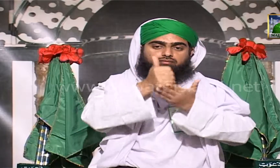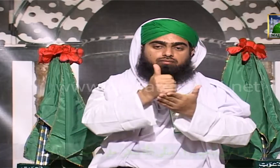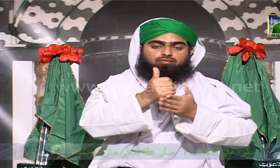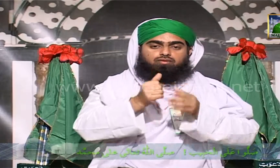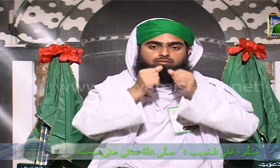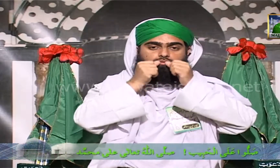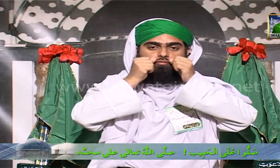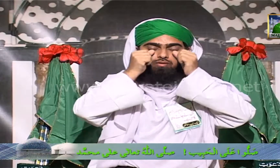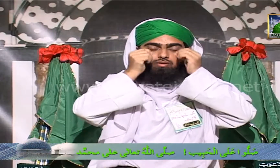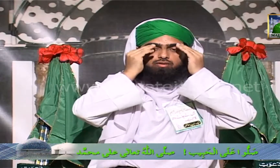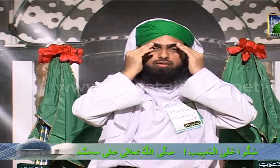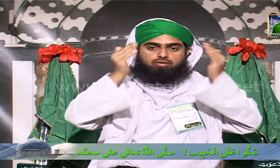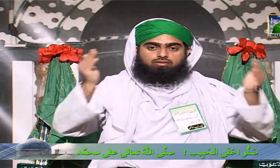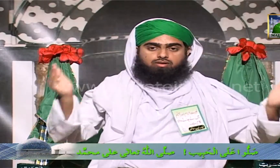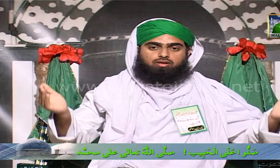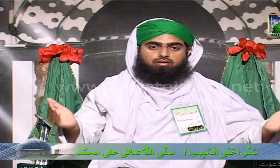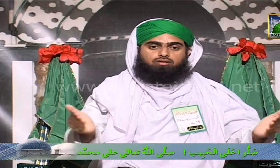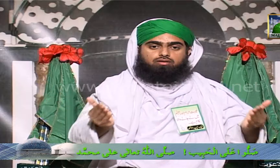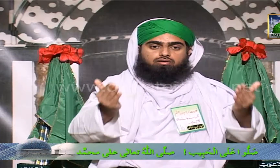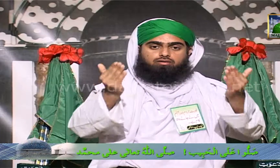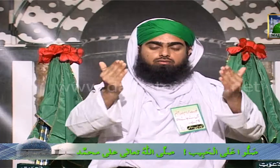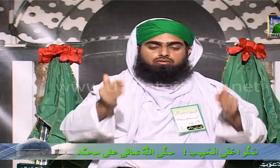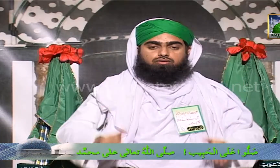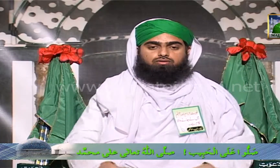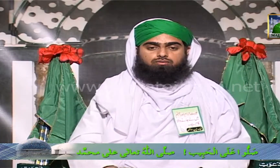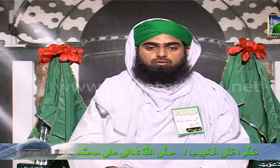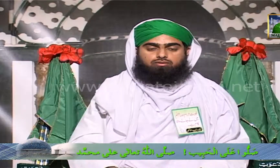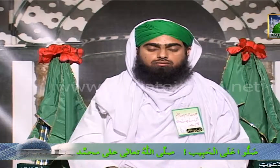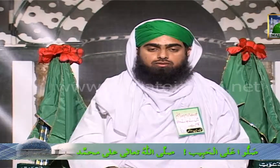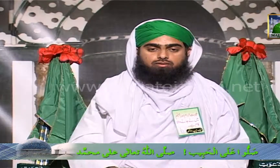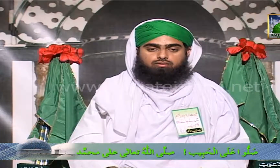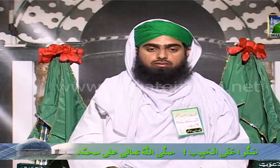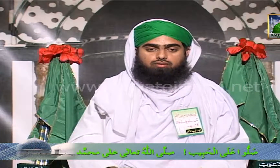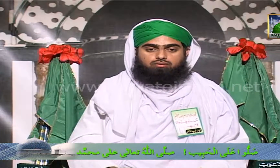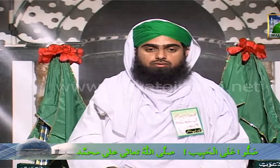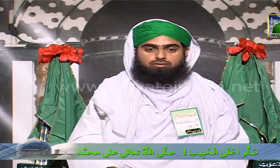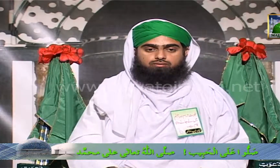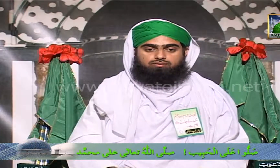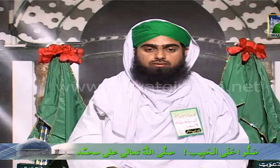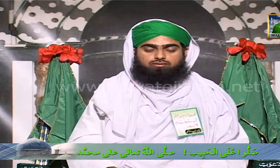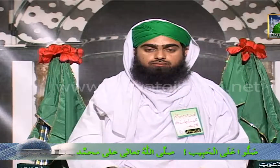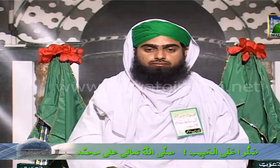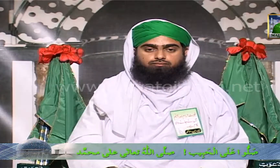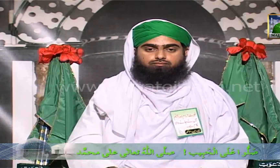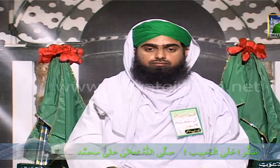صلو علی الحبیب صلی اللہ علی محمد